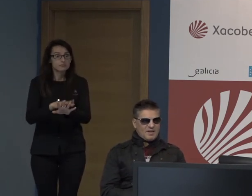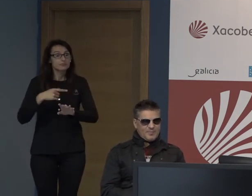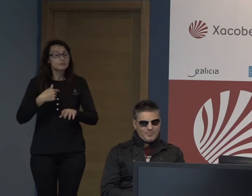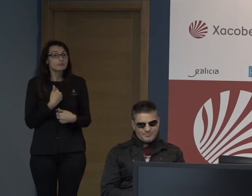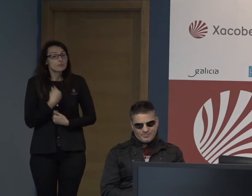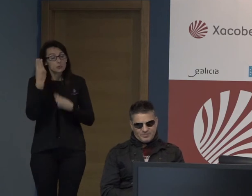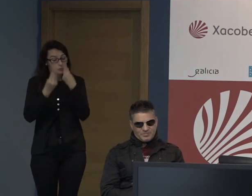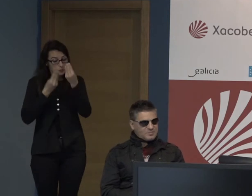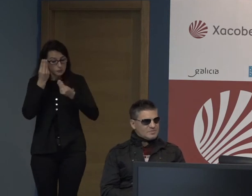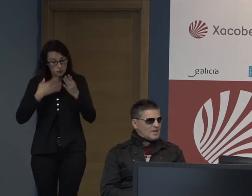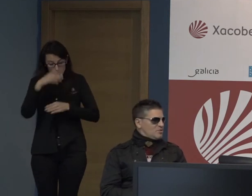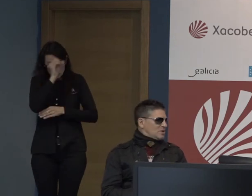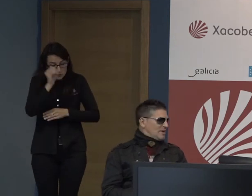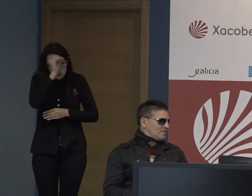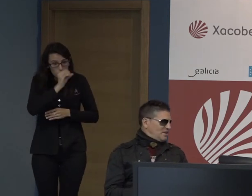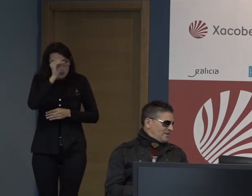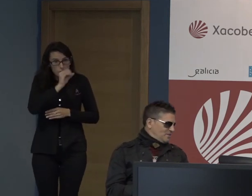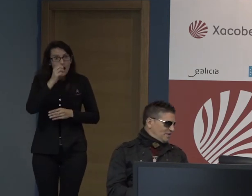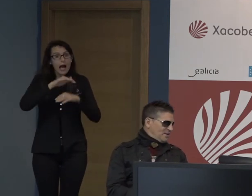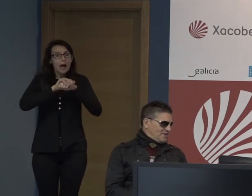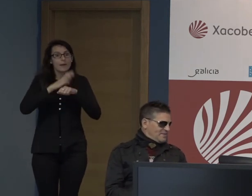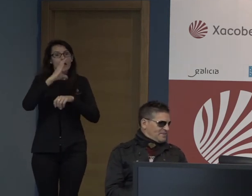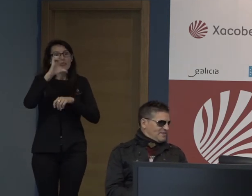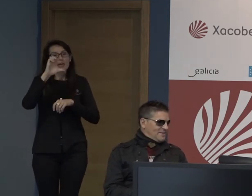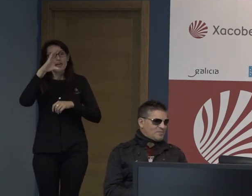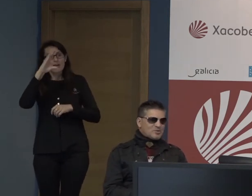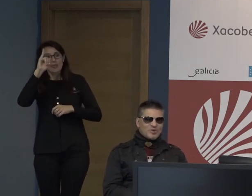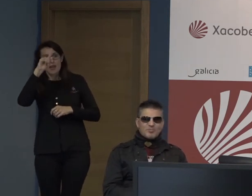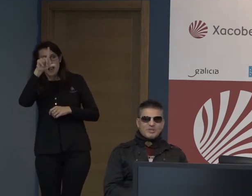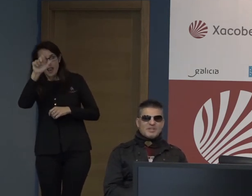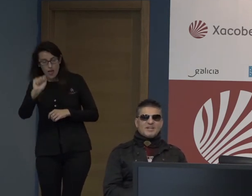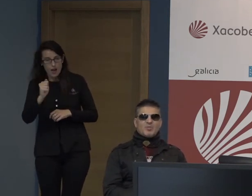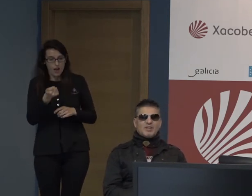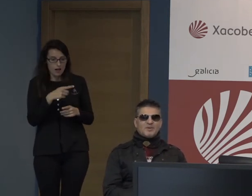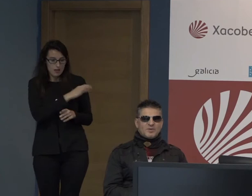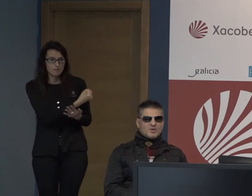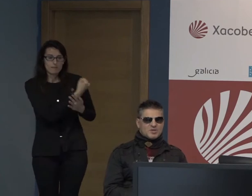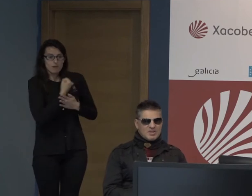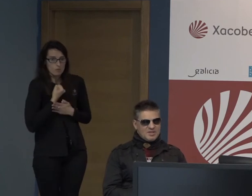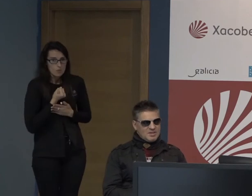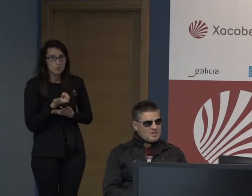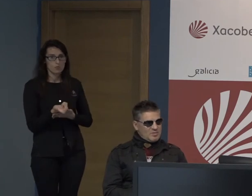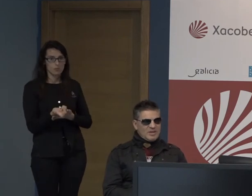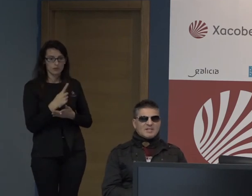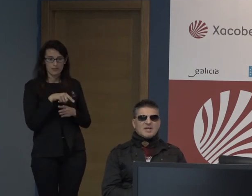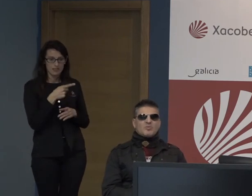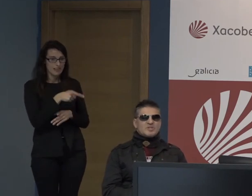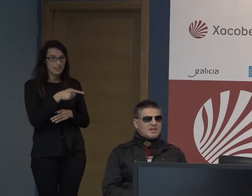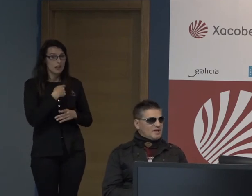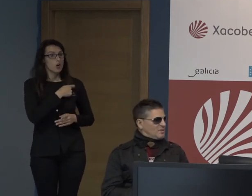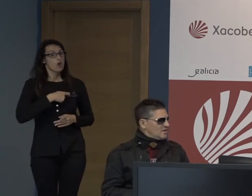agradecer a nuestra amiga Cecilia, ¿no? Enrique, sí, sí. Pues por estar ahí apoyándonos. Ella